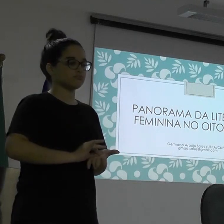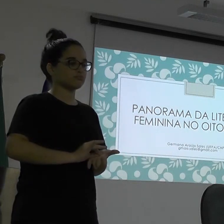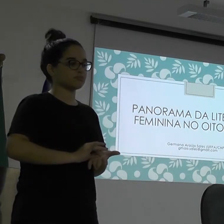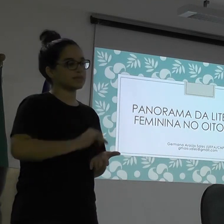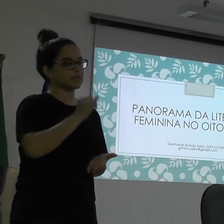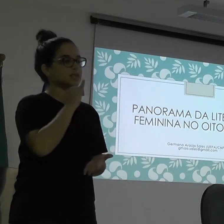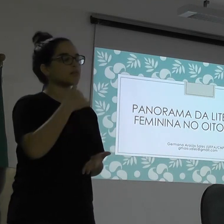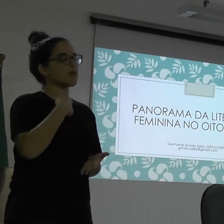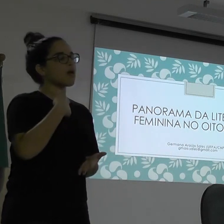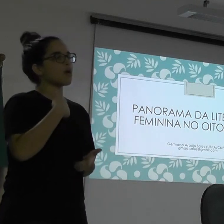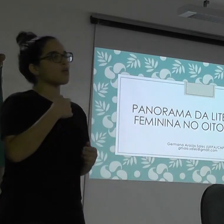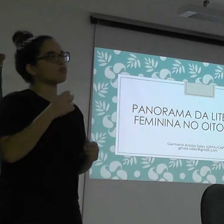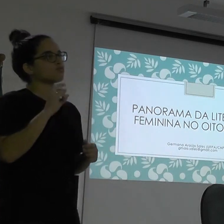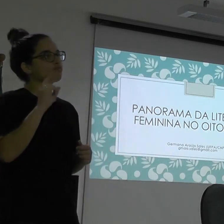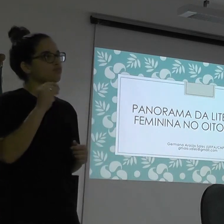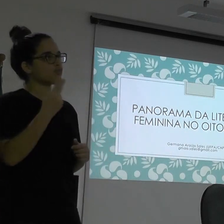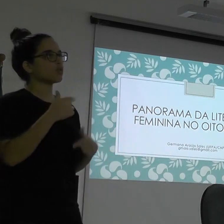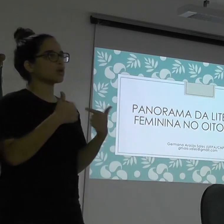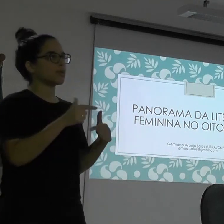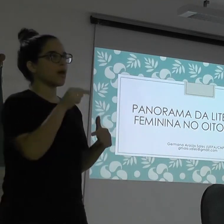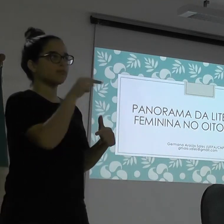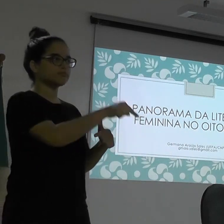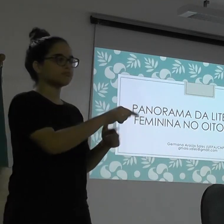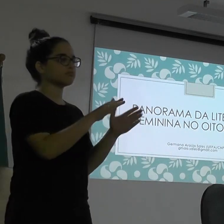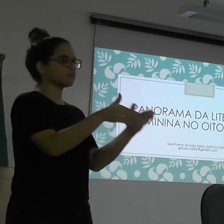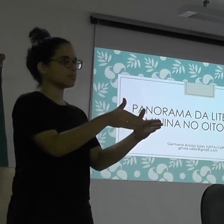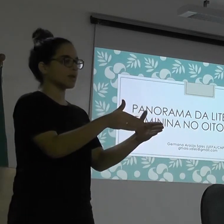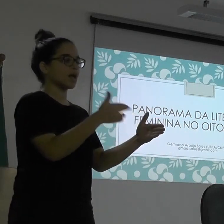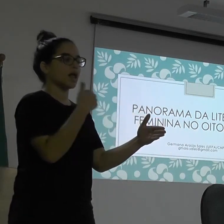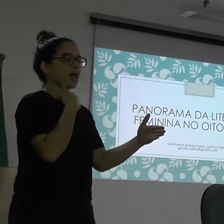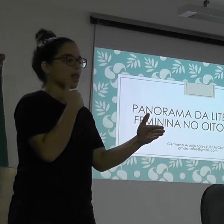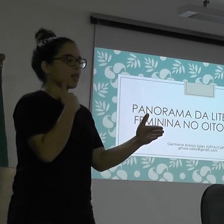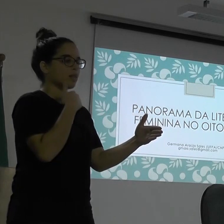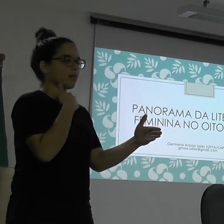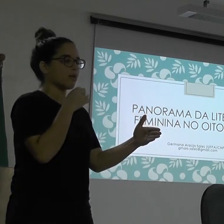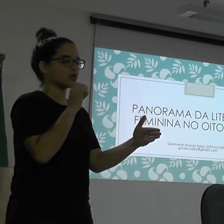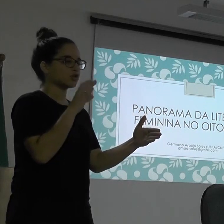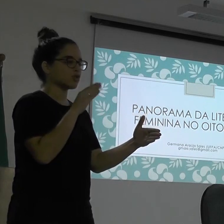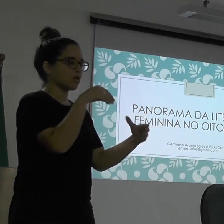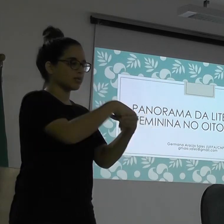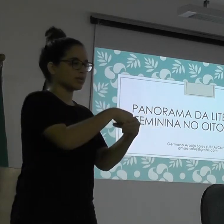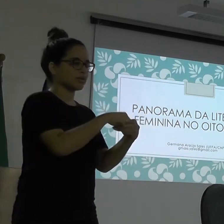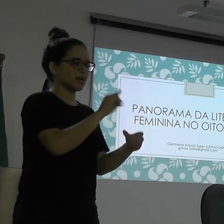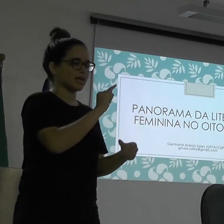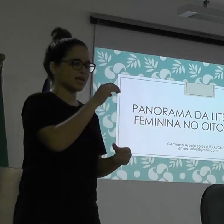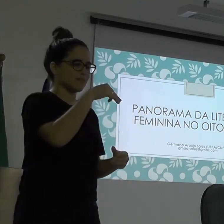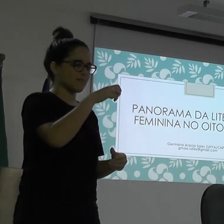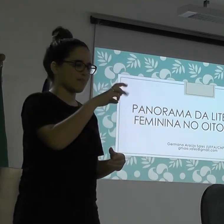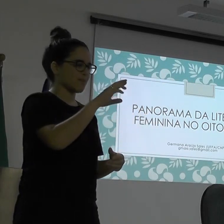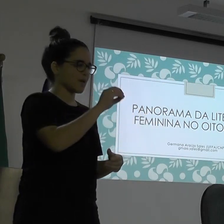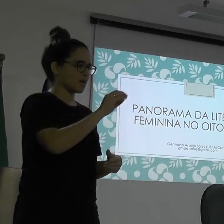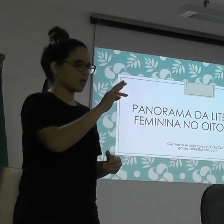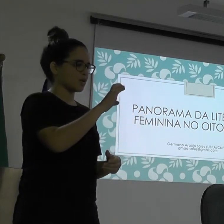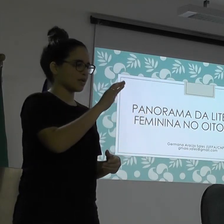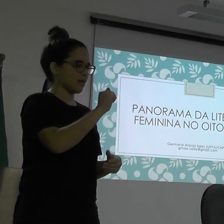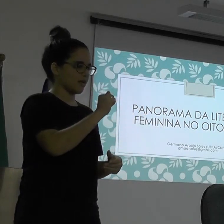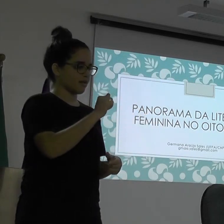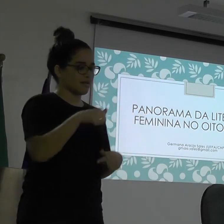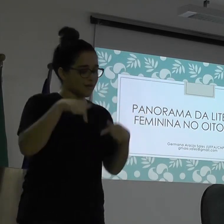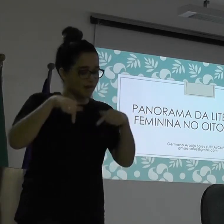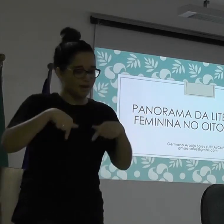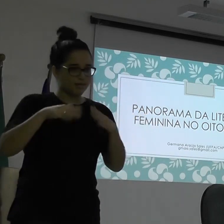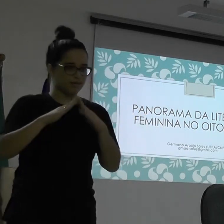ele diz assim, eu vou trabalhar tal coisa, ele não pode ficar só na hemeroteca. A hemeroteca é na sua casa,